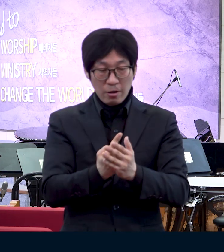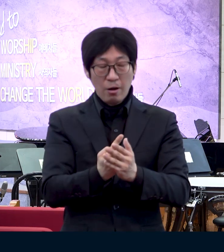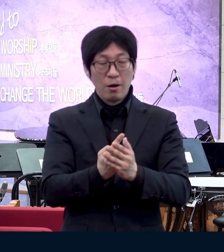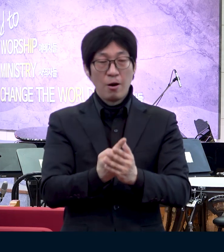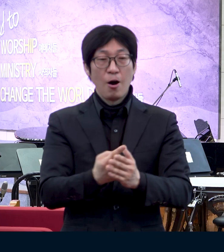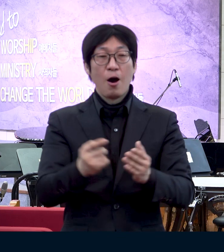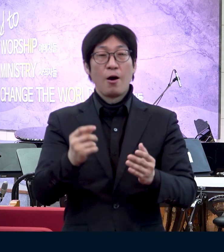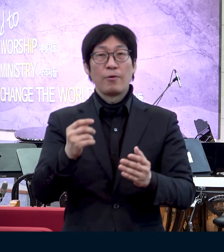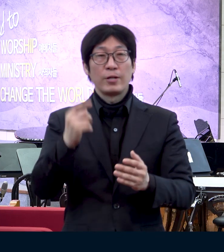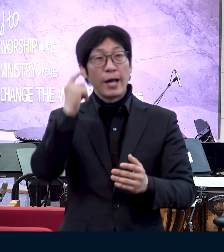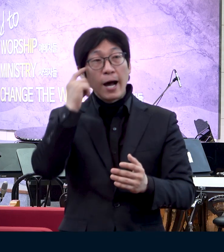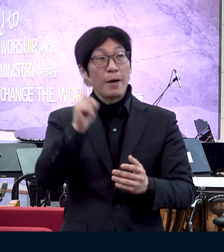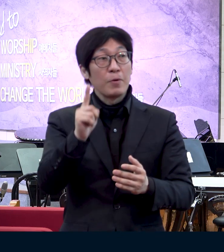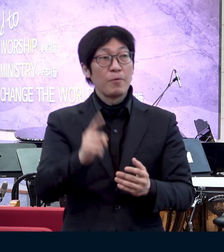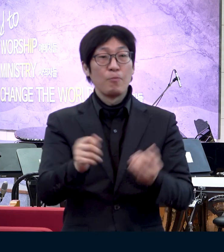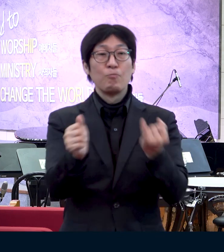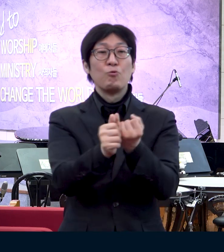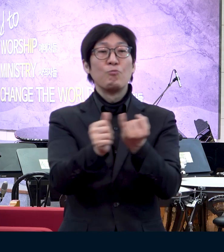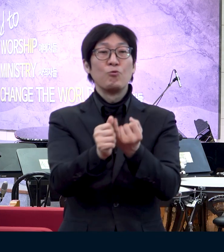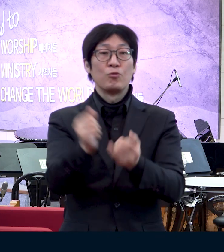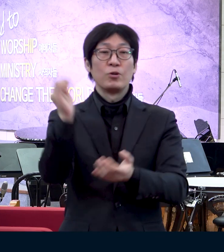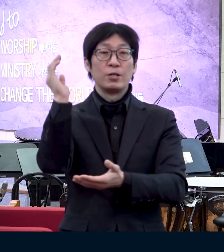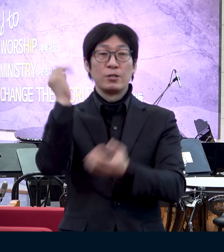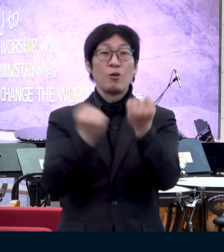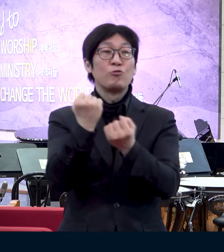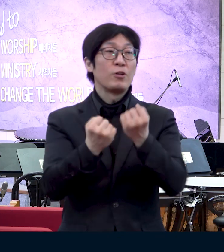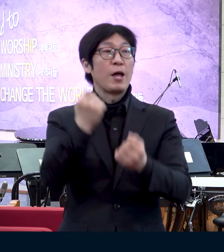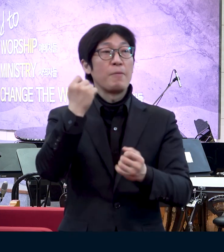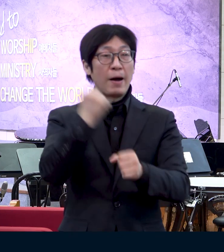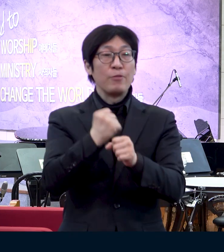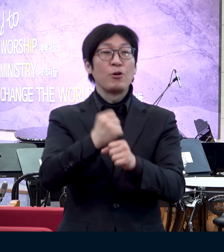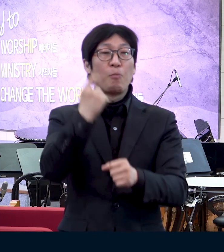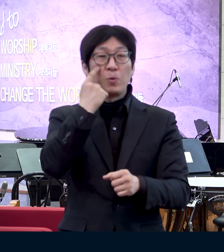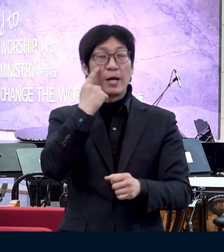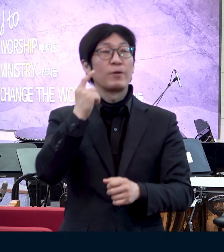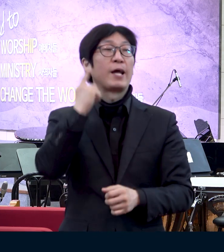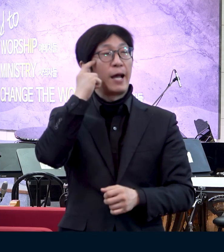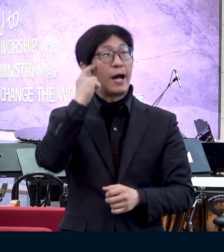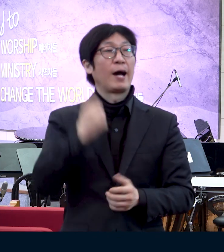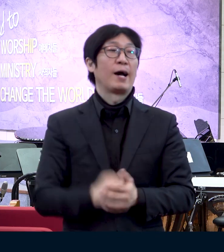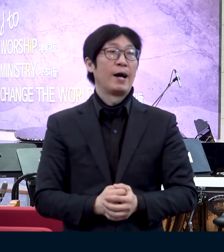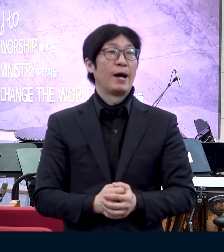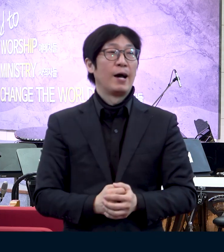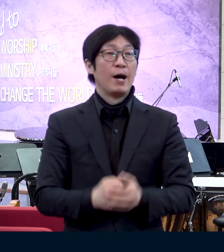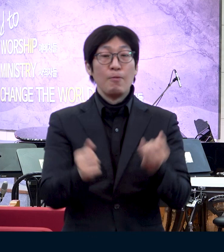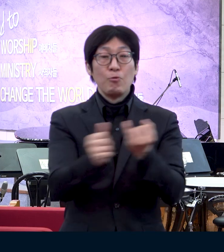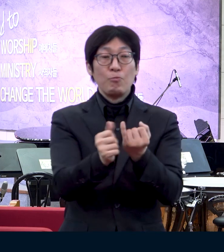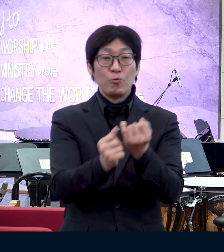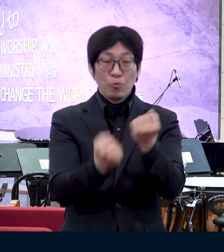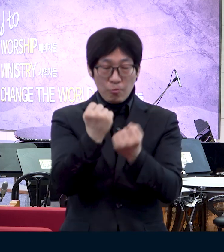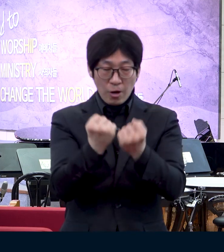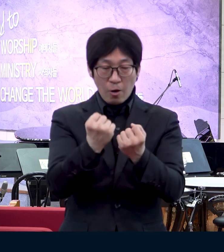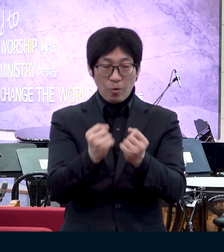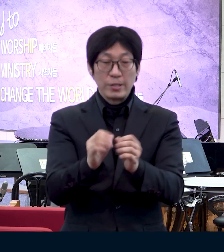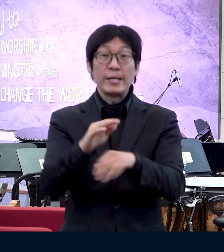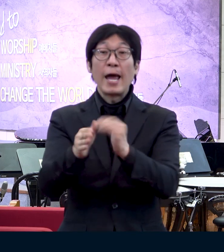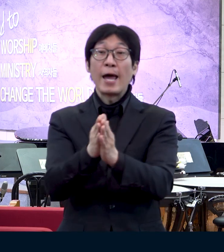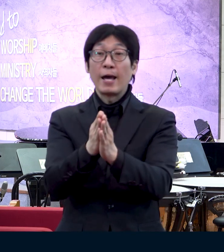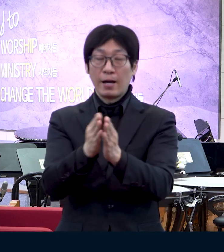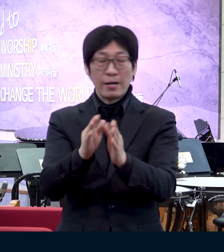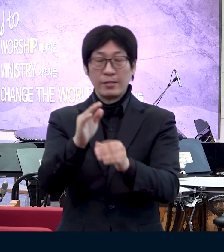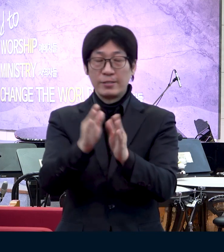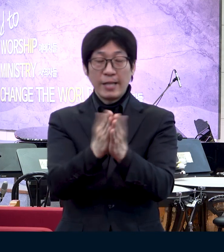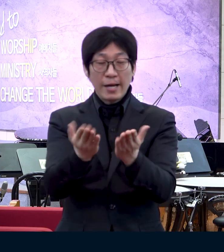부부 세미나를 시작했어요. 이거 제일 중요하다, 사역 중에서. 그때 그 부부 세미나를 시작하면서 부부 세미나 교재를